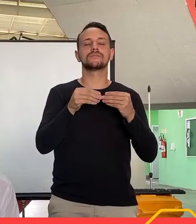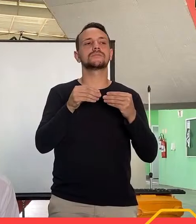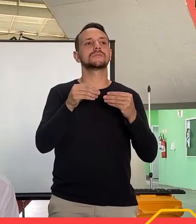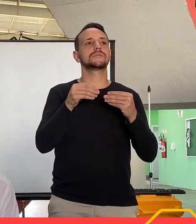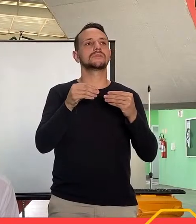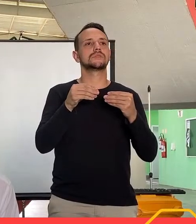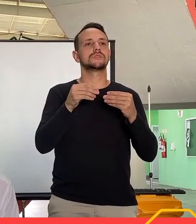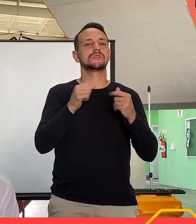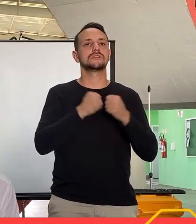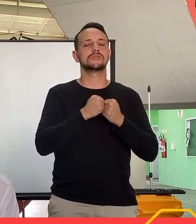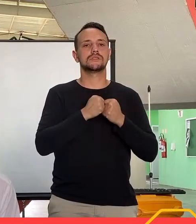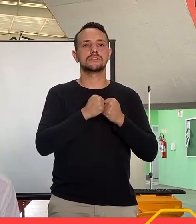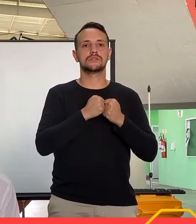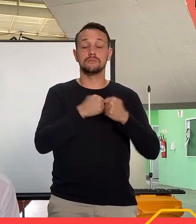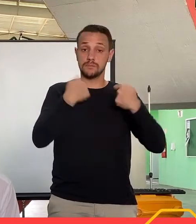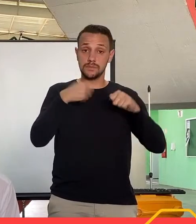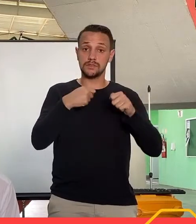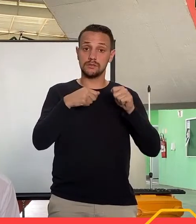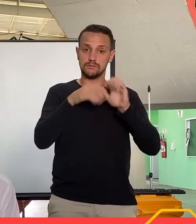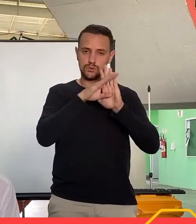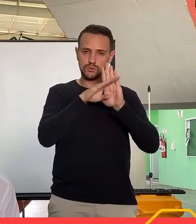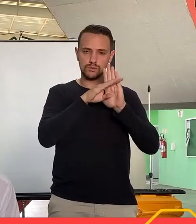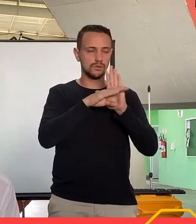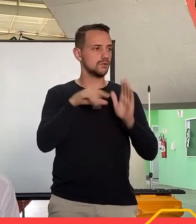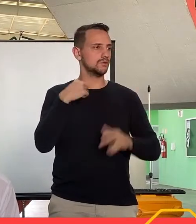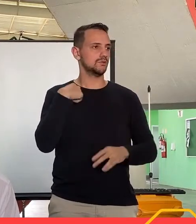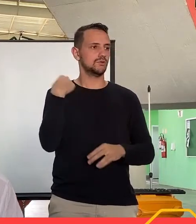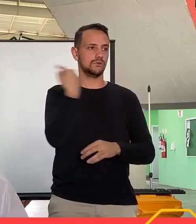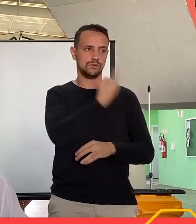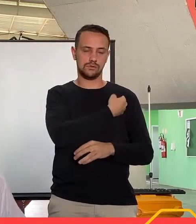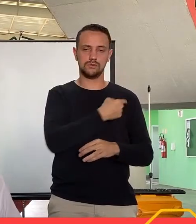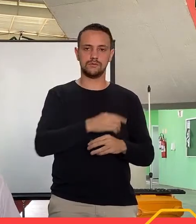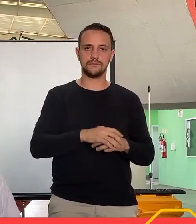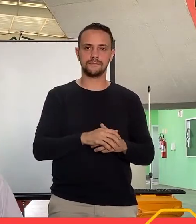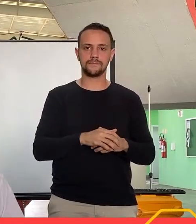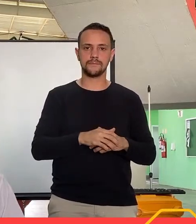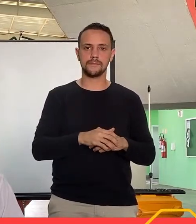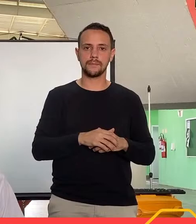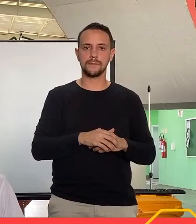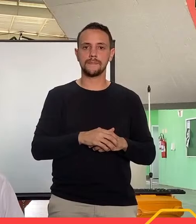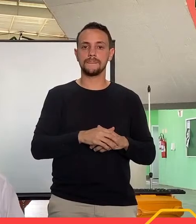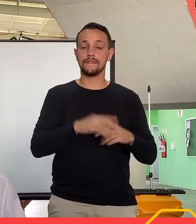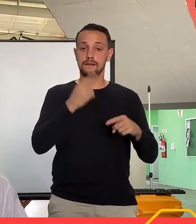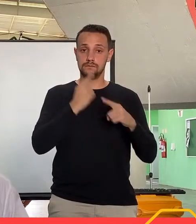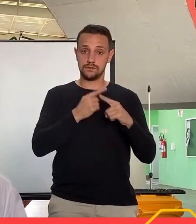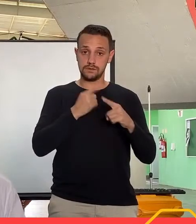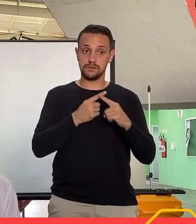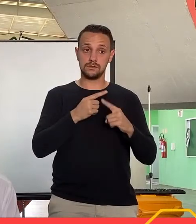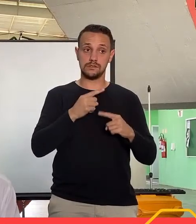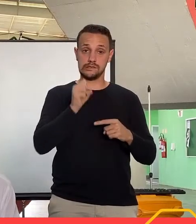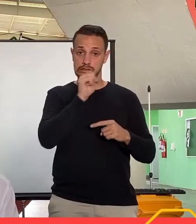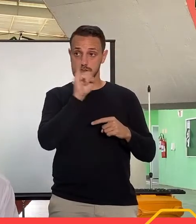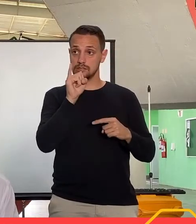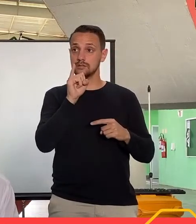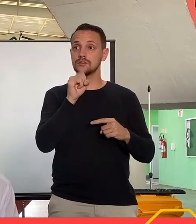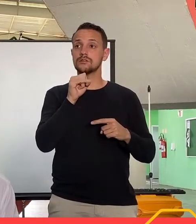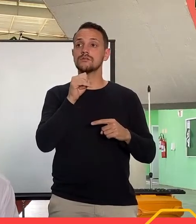ser preservado, e é uma coisa que tem que ser preservada por todos nós. Né? Porque a partir do momento que nós não valorizarmos